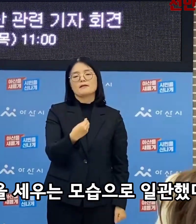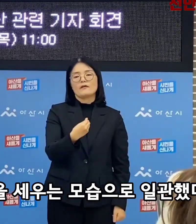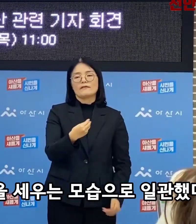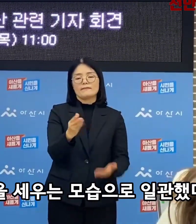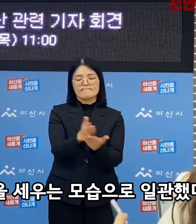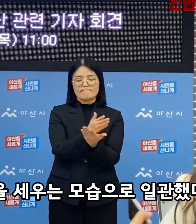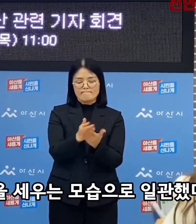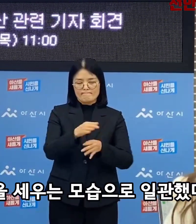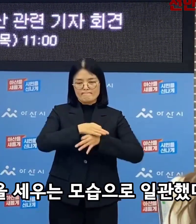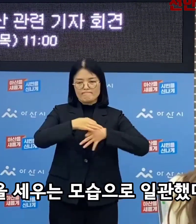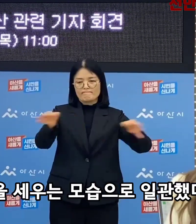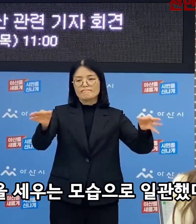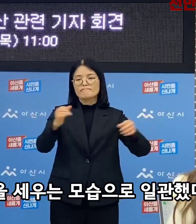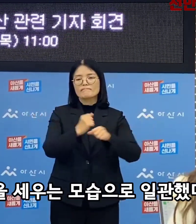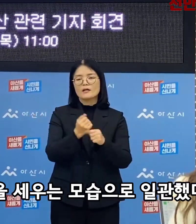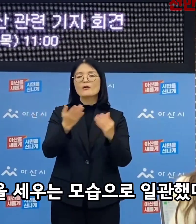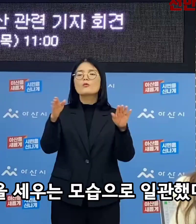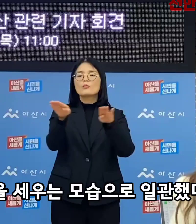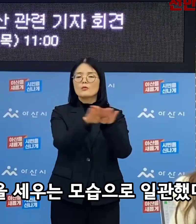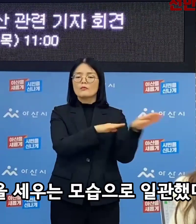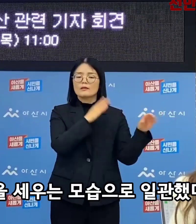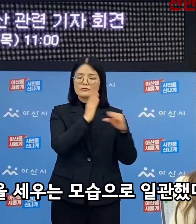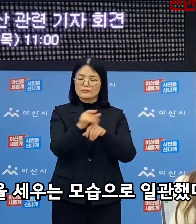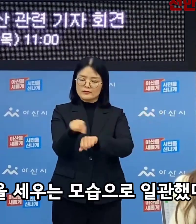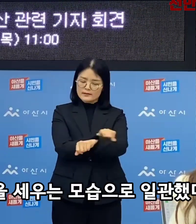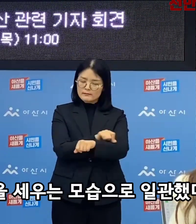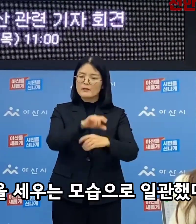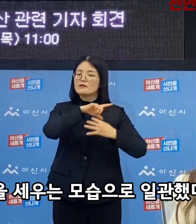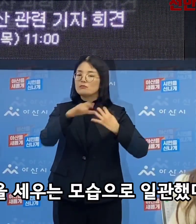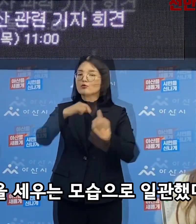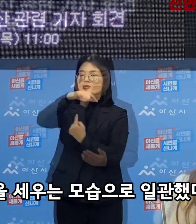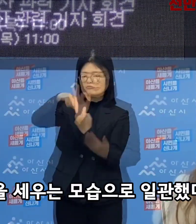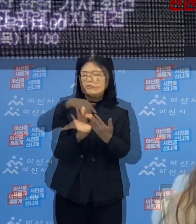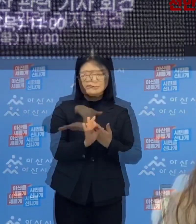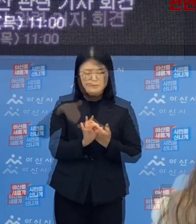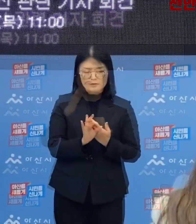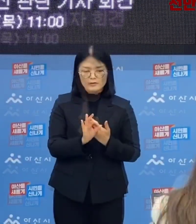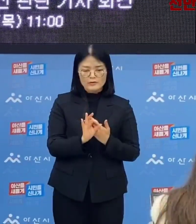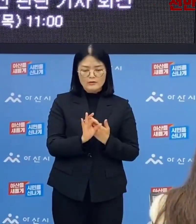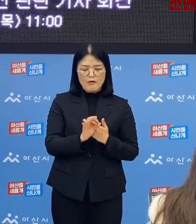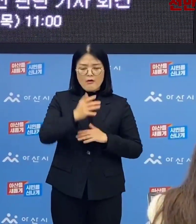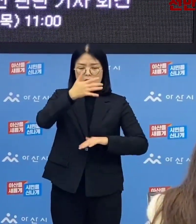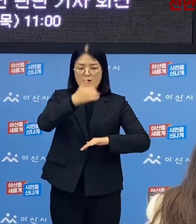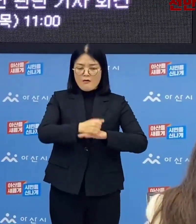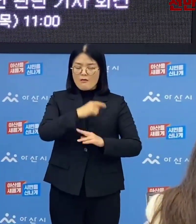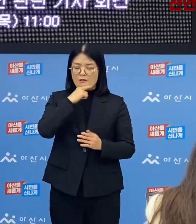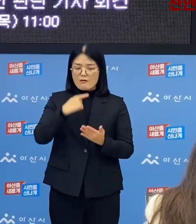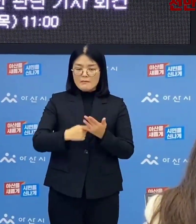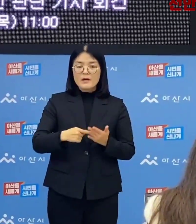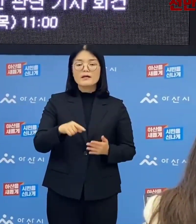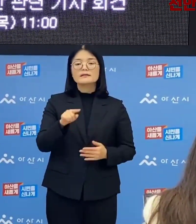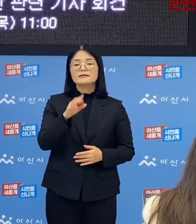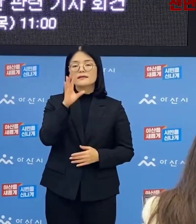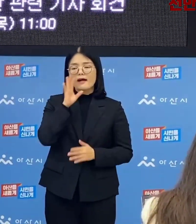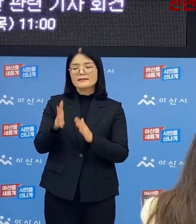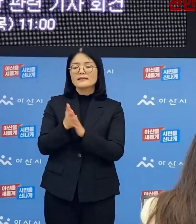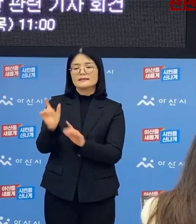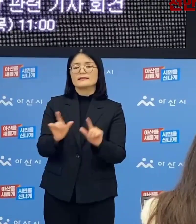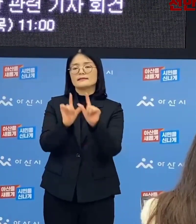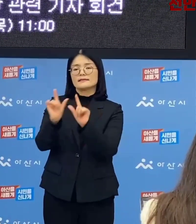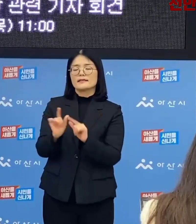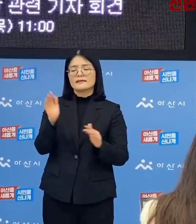지원하는 방학중 특가 프로그램을 운영하는 것을 계획하고 있습니다. 결국 피해는 아산시에 거주하고